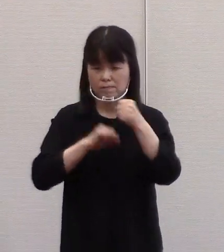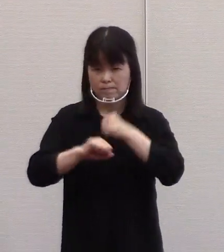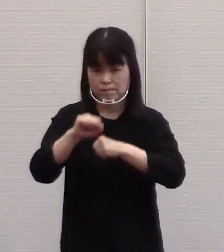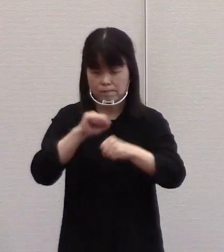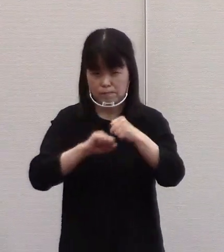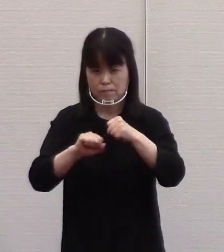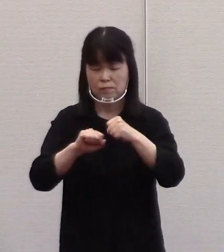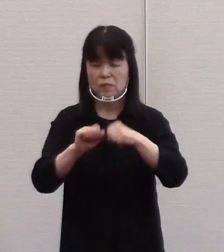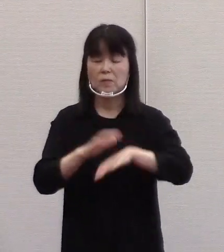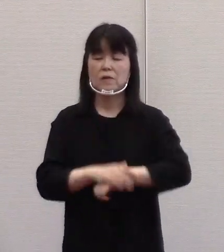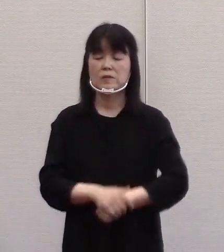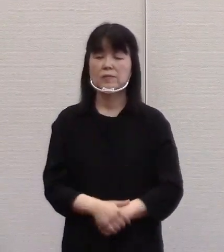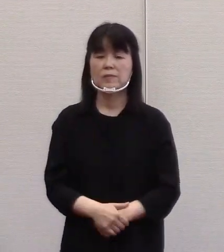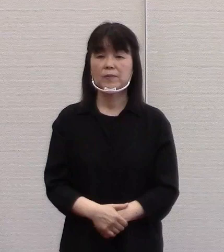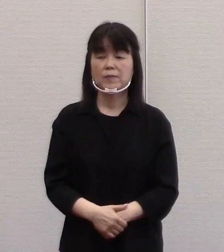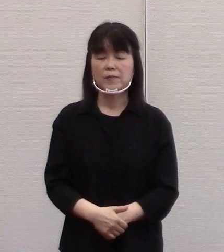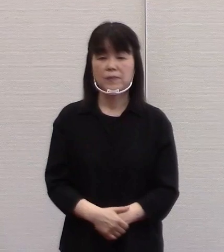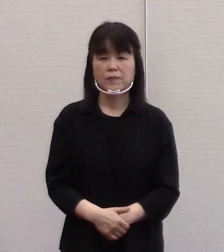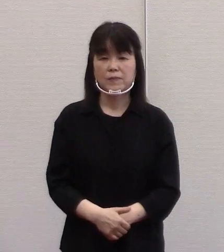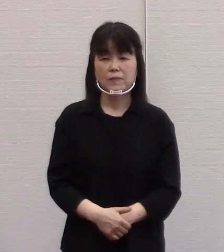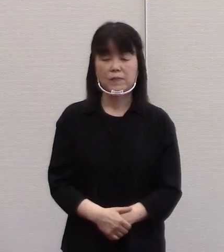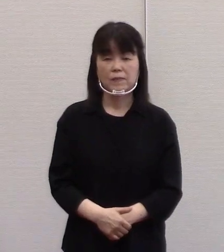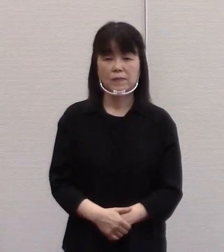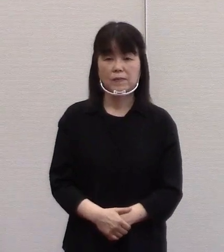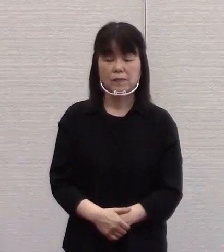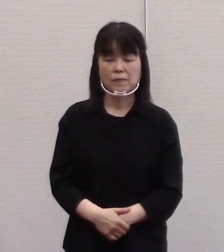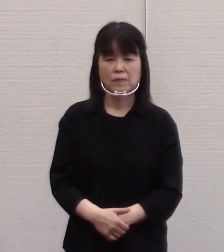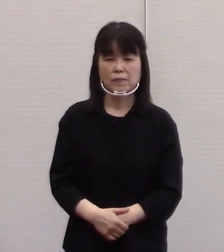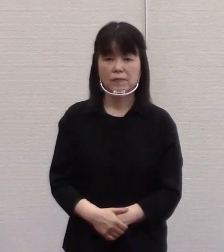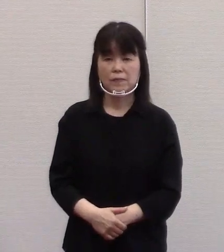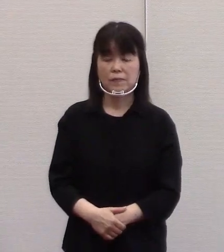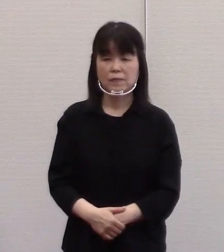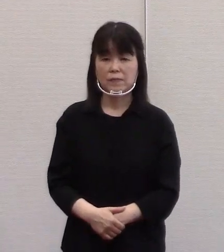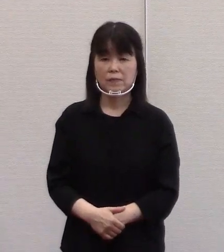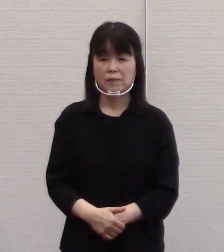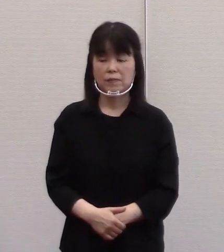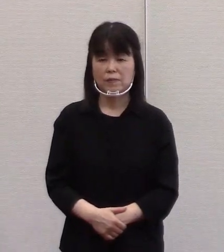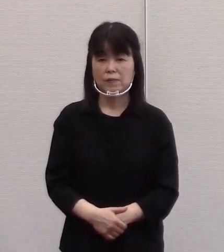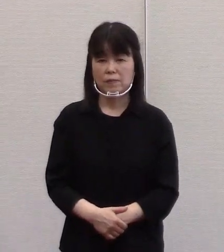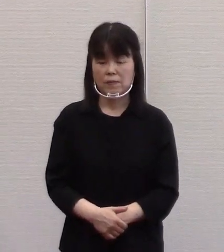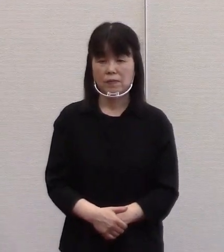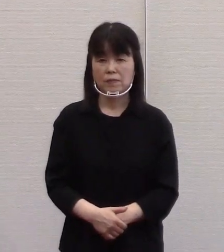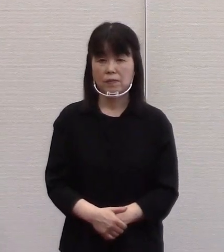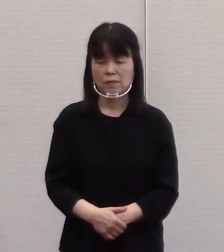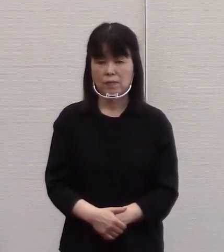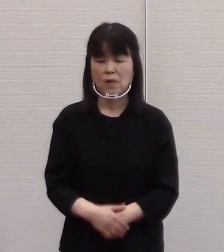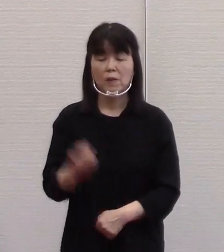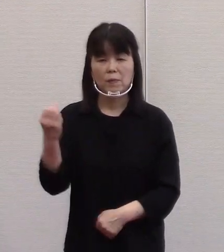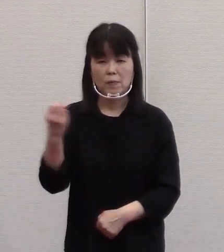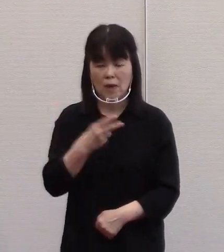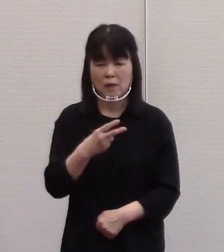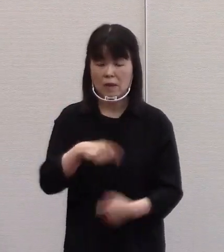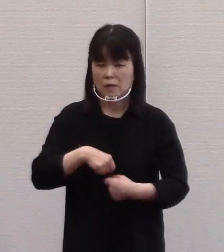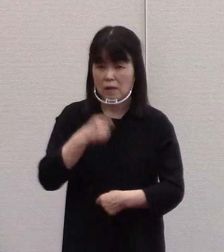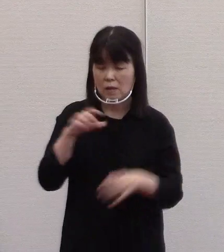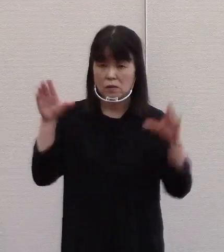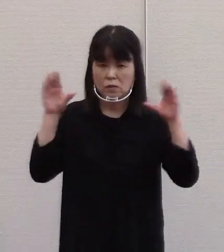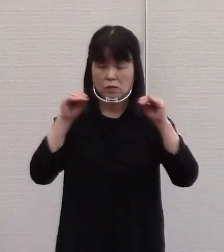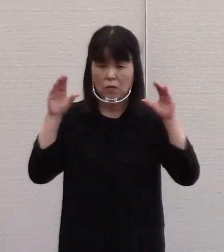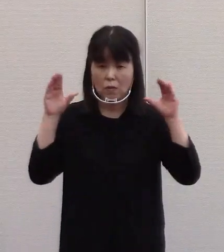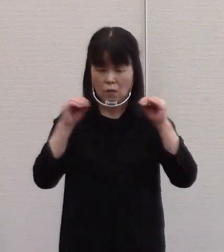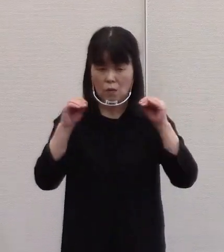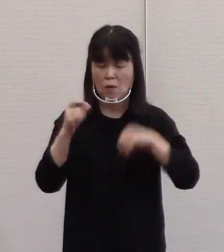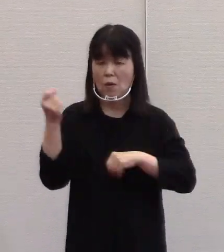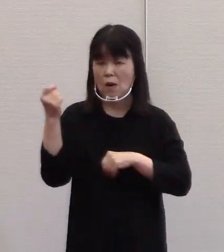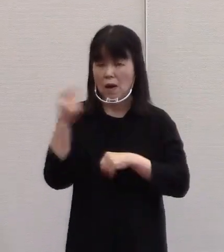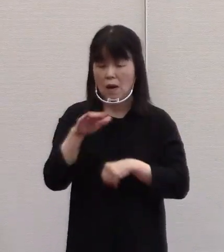て申し上げます。それとやはり正確な情報をですね、いち早く皆さんにお届けす